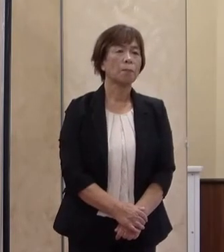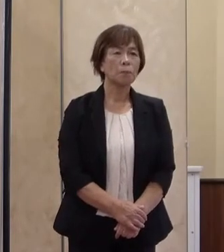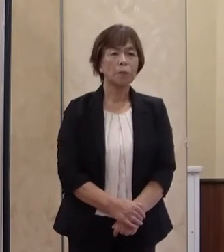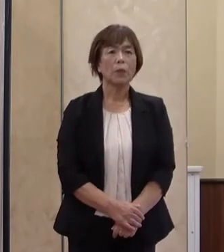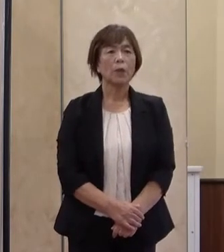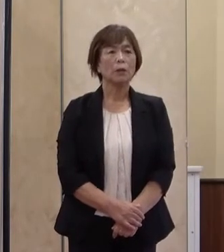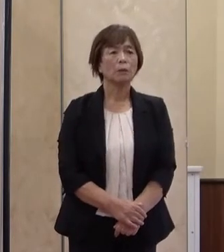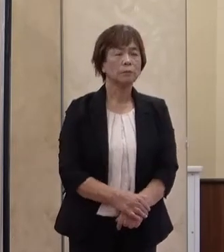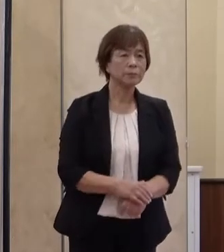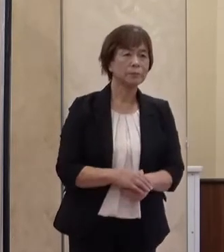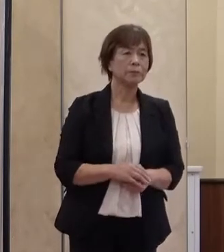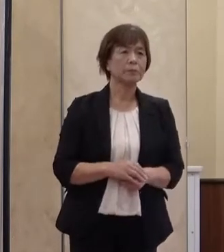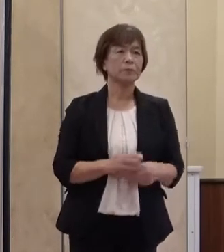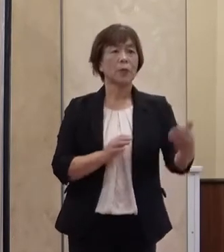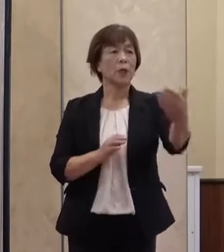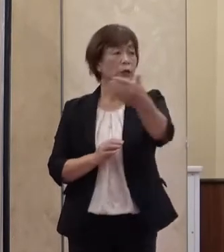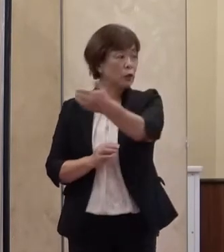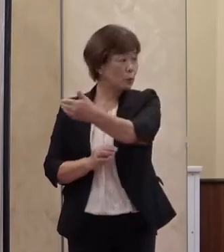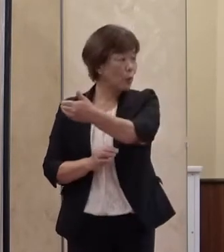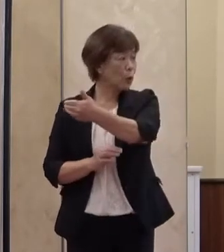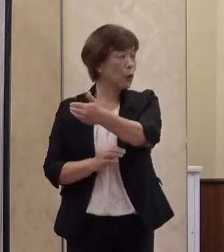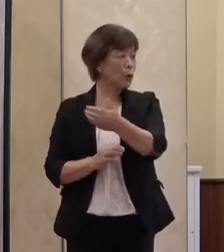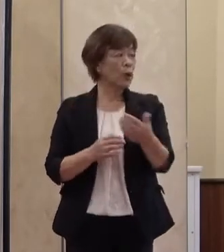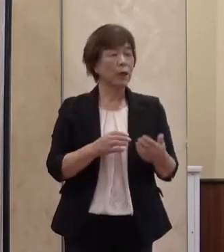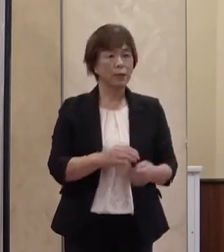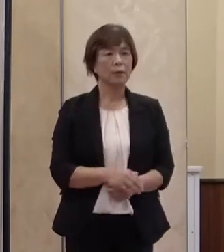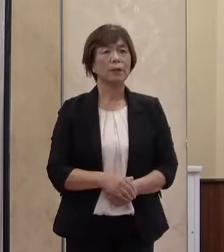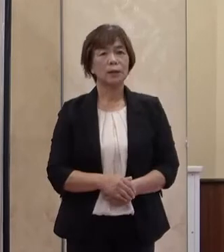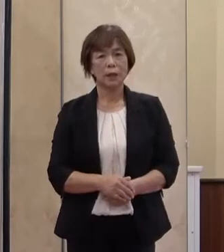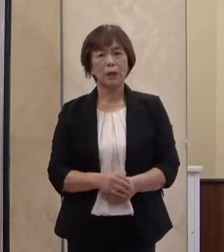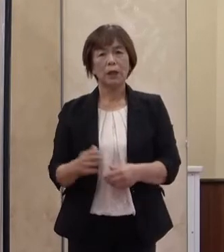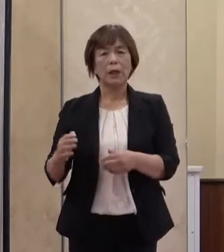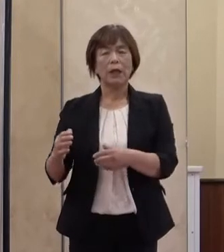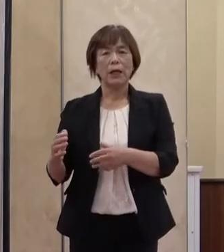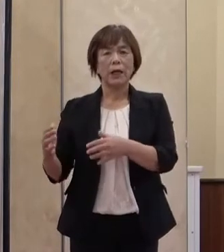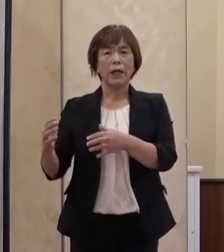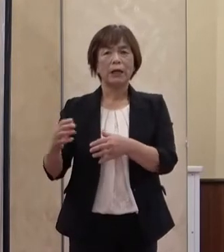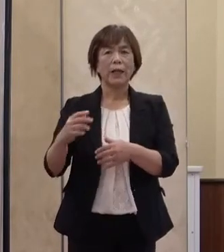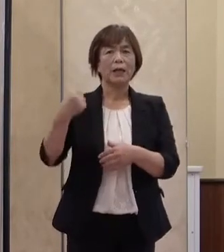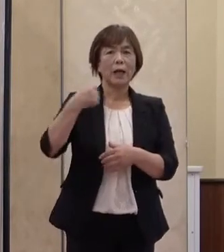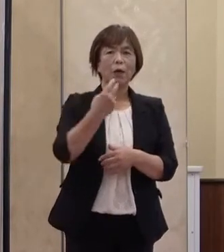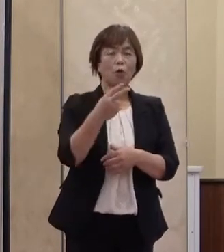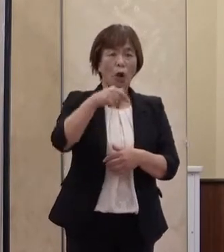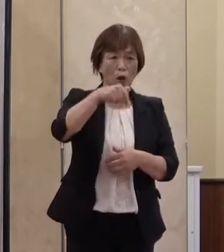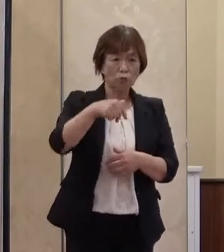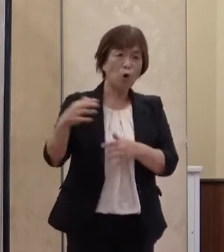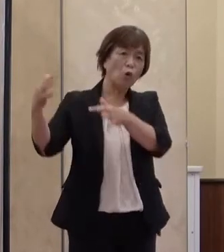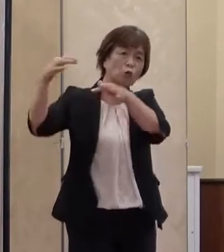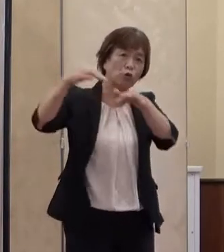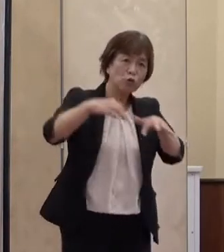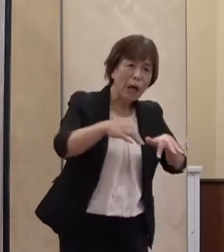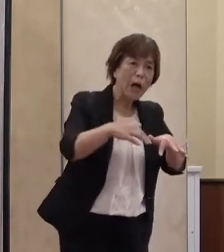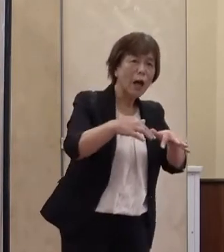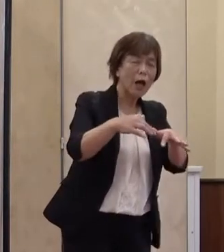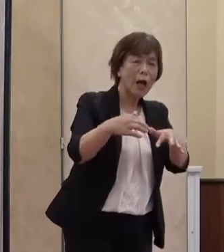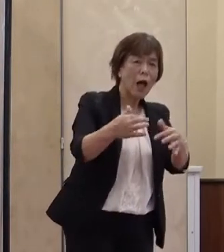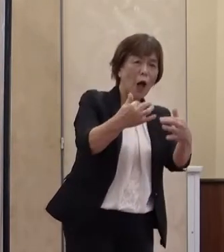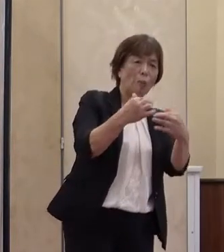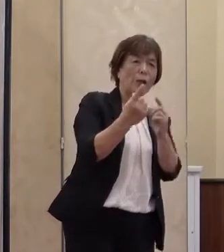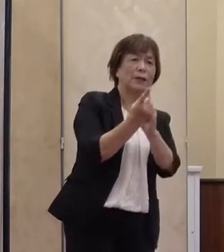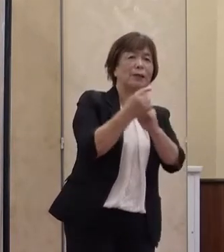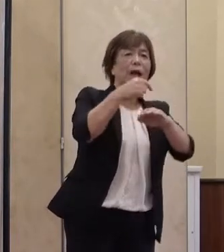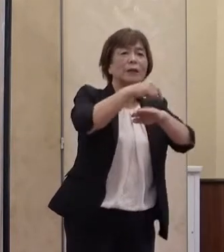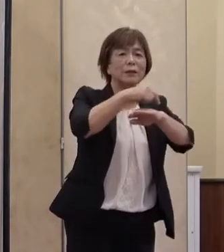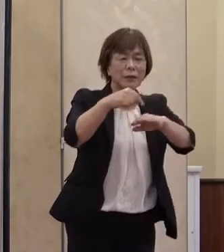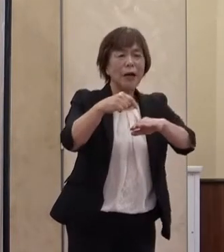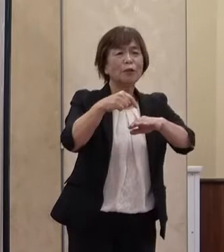フリーの横田はじめですけども、南海地震の津波対策がですね、まだ不十分で、都構想より優先する